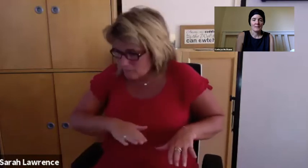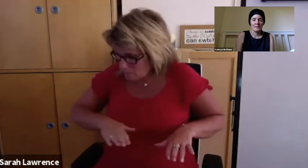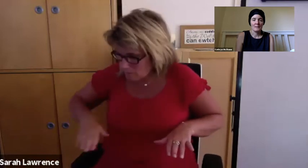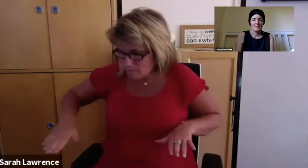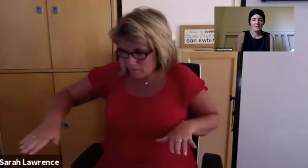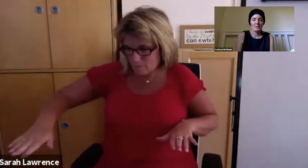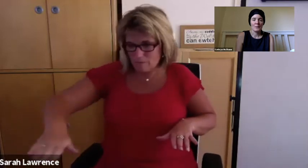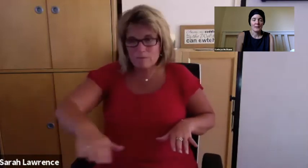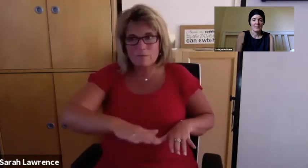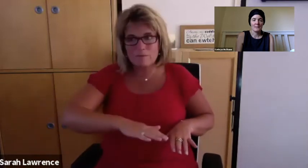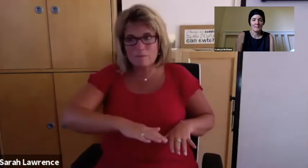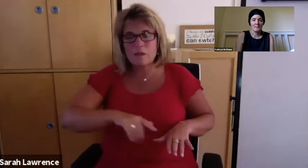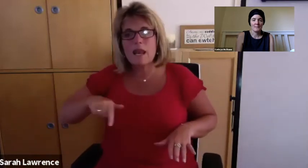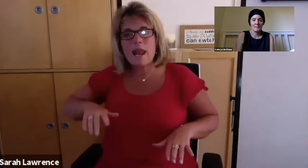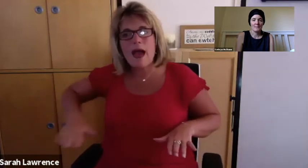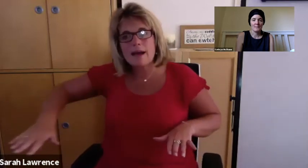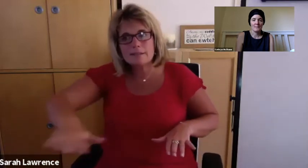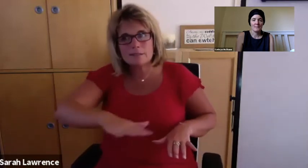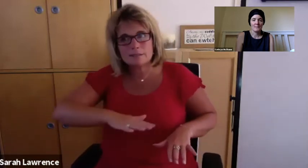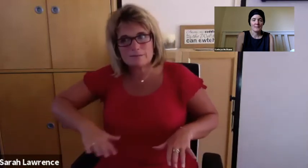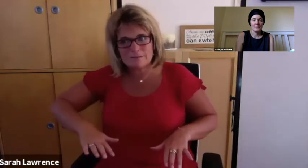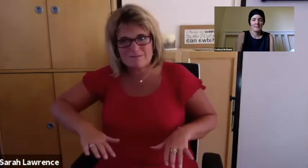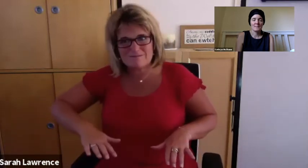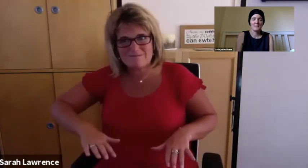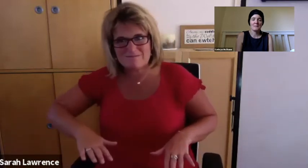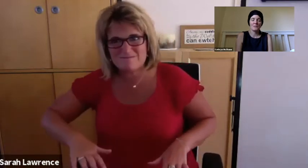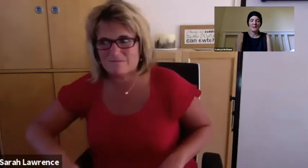I fy ngwlad, a dyma'r glad.